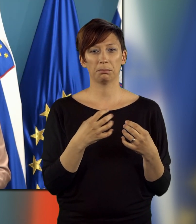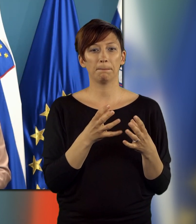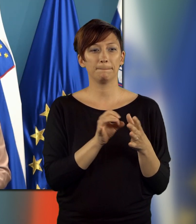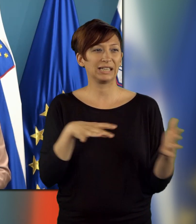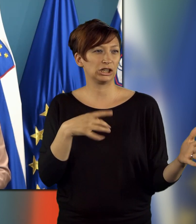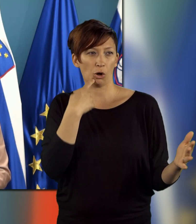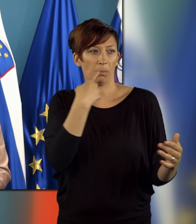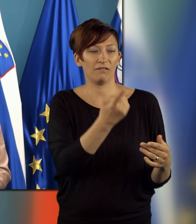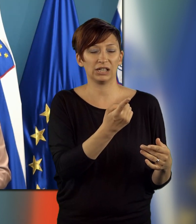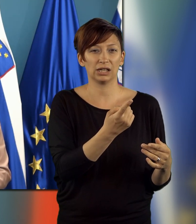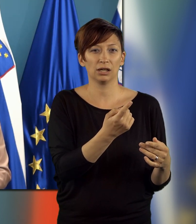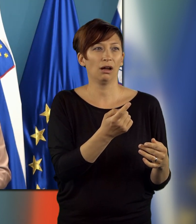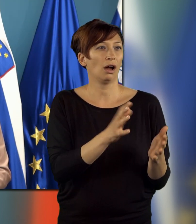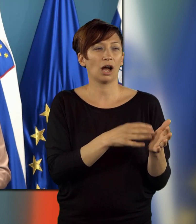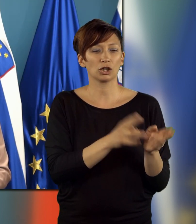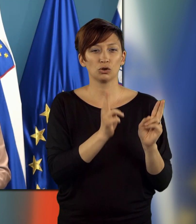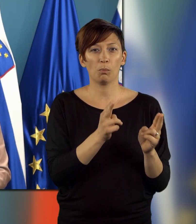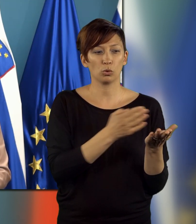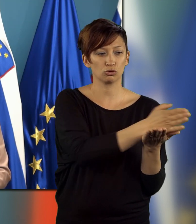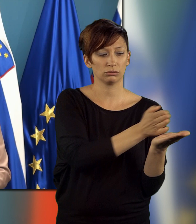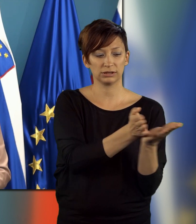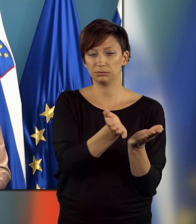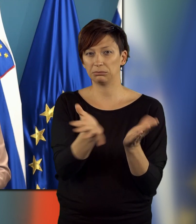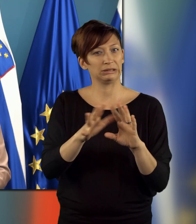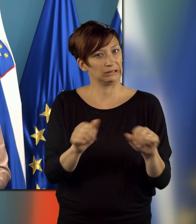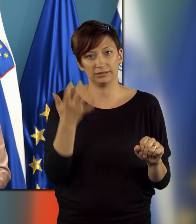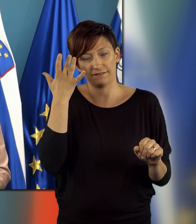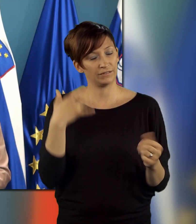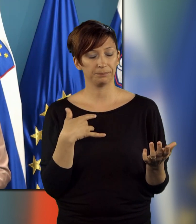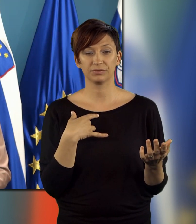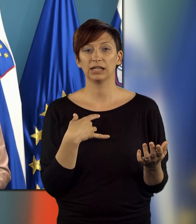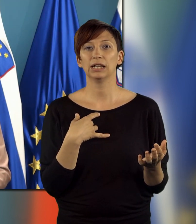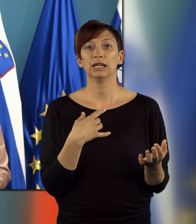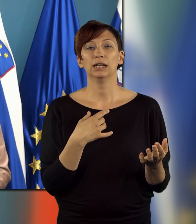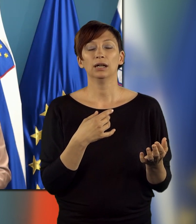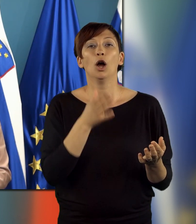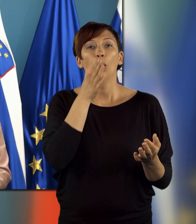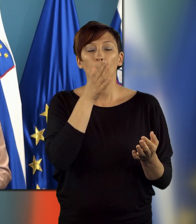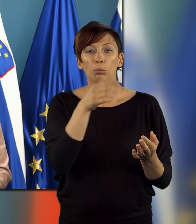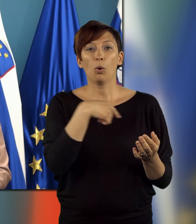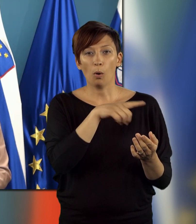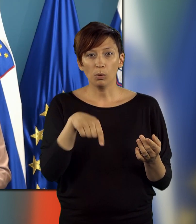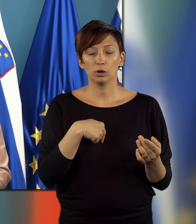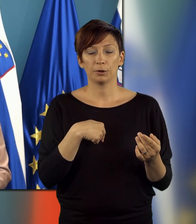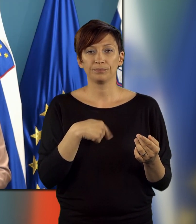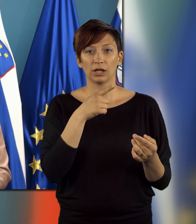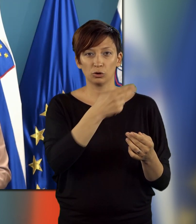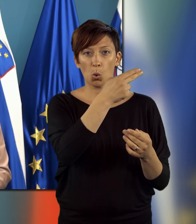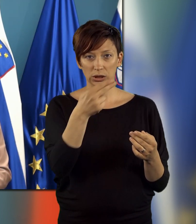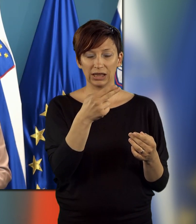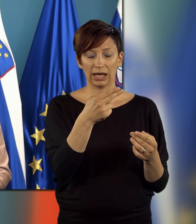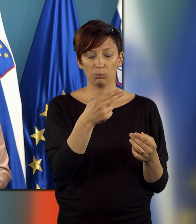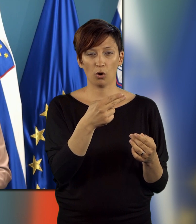prejudicirati kakršnokoli možno smer ukrepanja, vsekakor pa bomo v bistvu na to